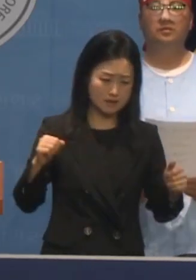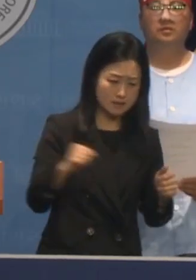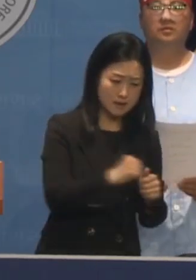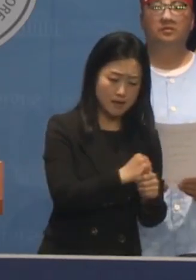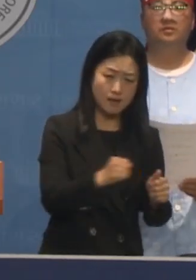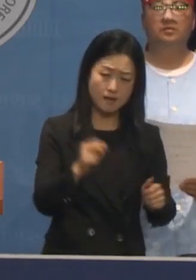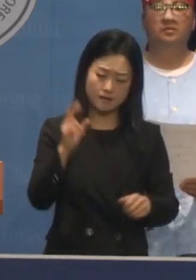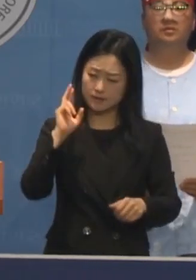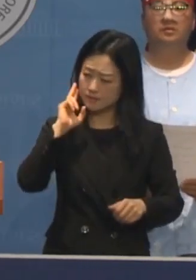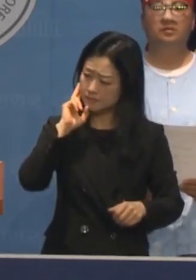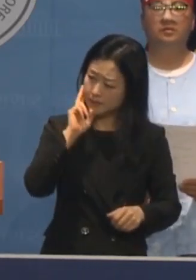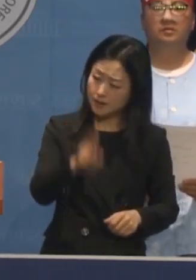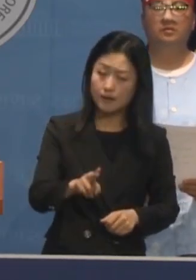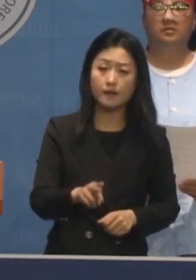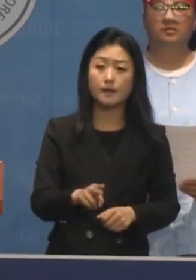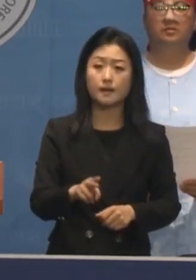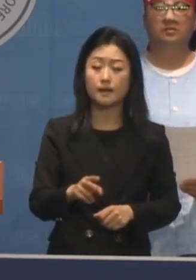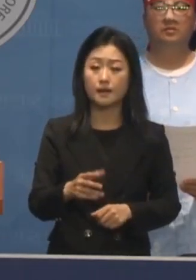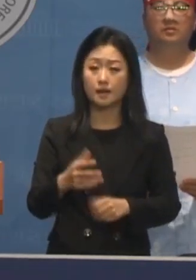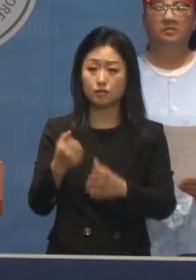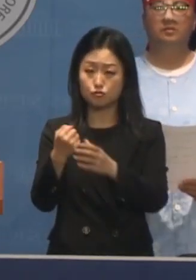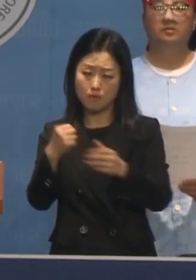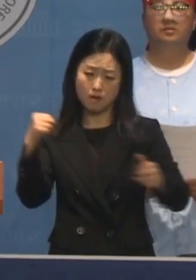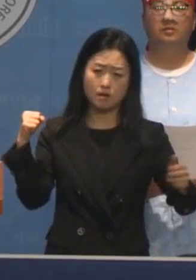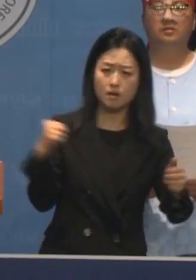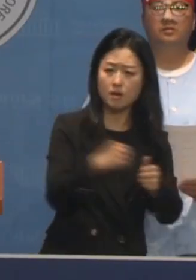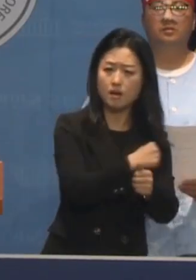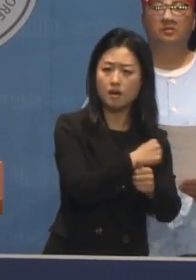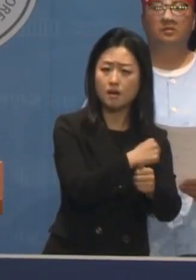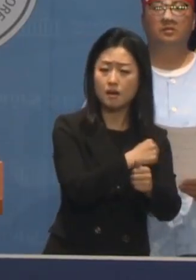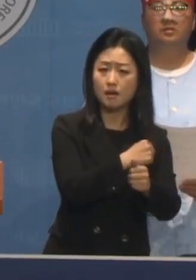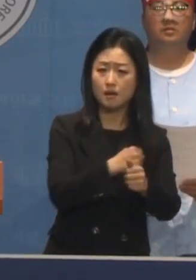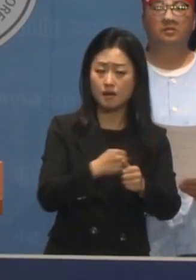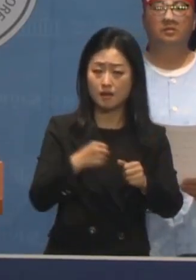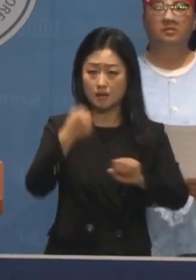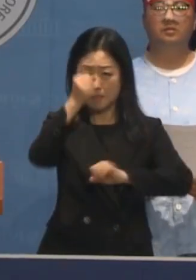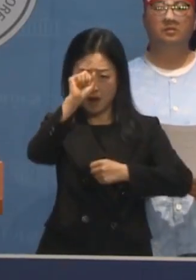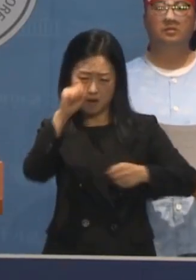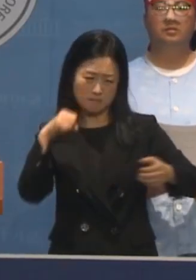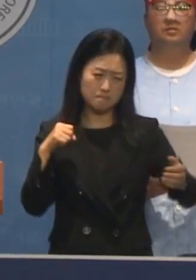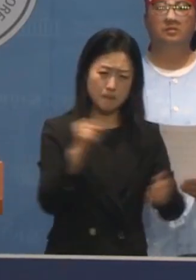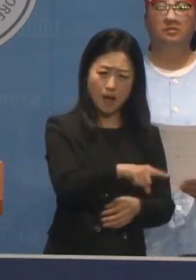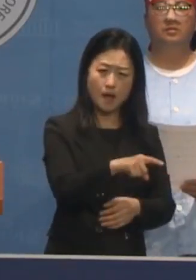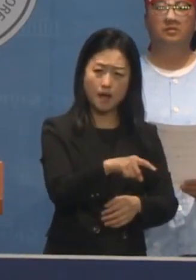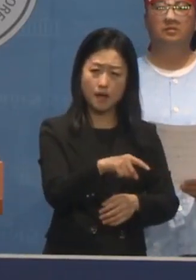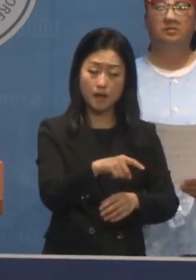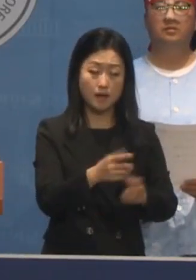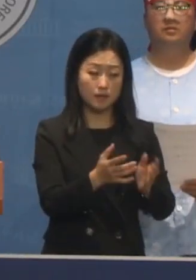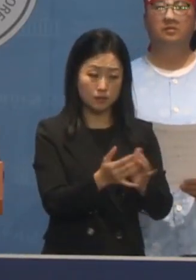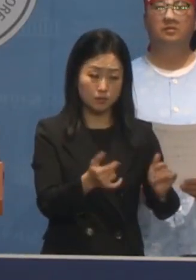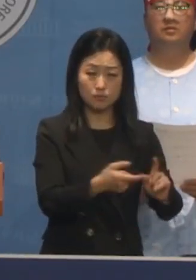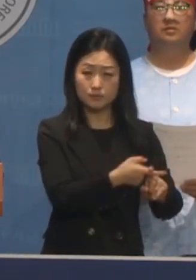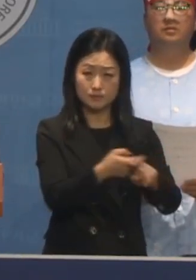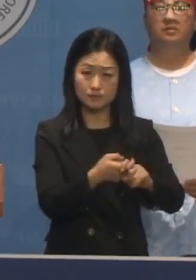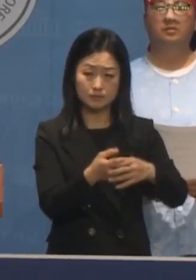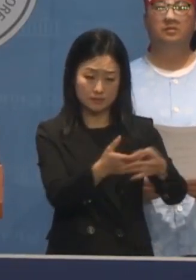야만 그 자체였다. 주먹을 휘두르고 날아차기를 하며 파업 노동자를 때려